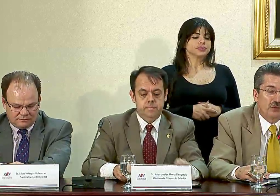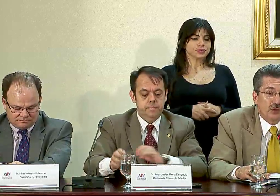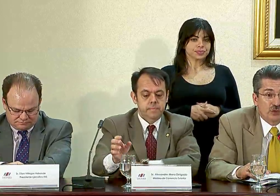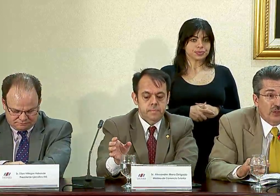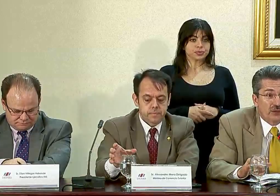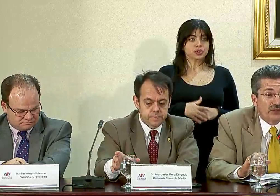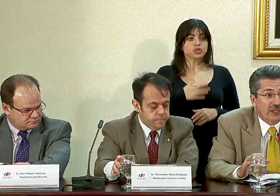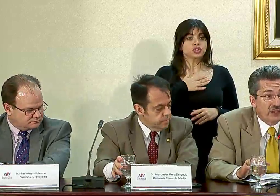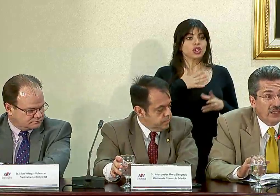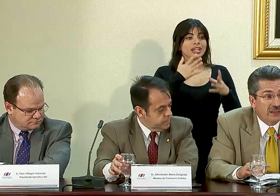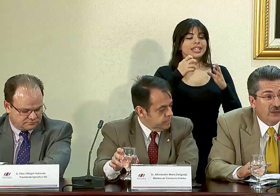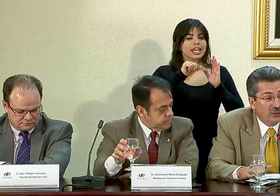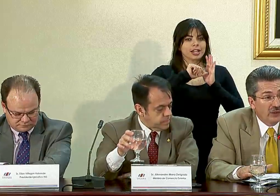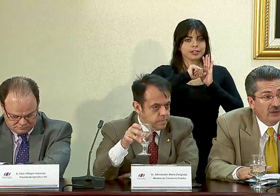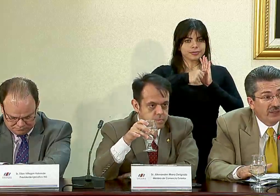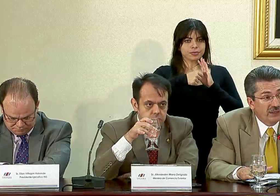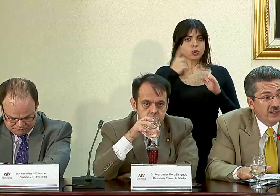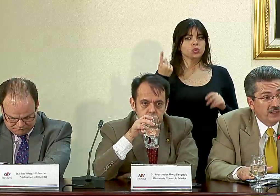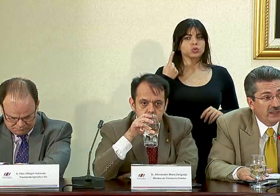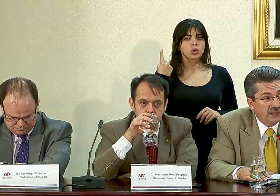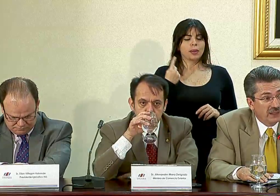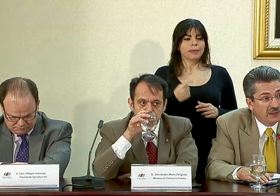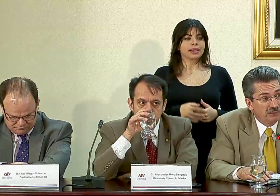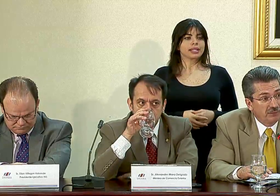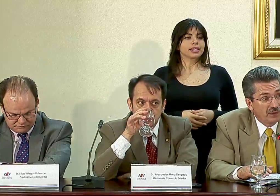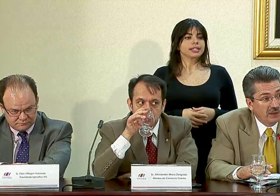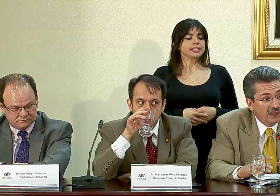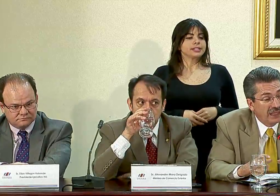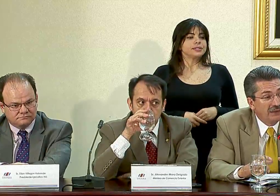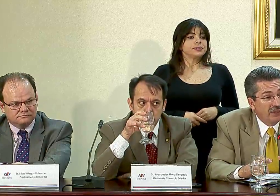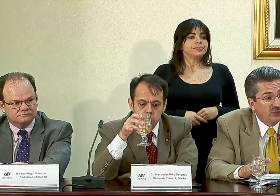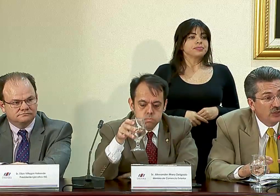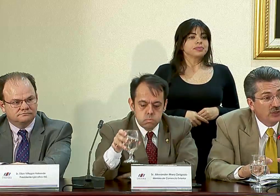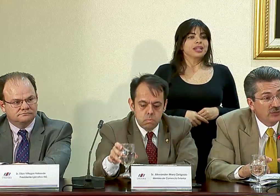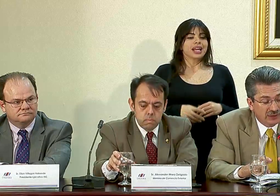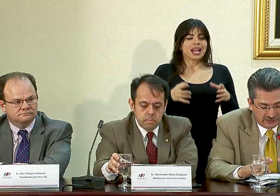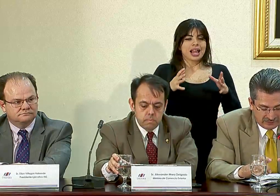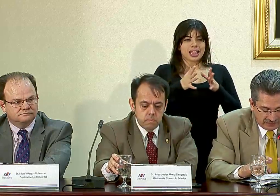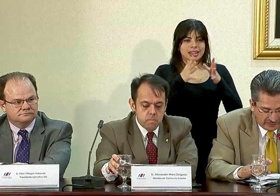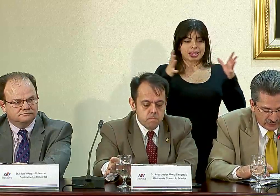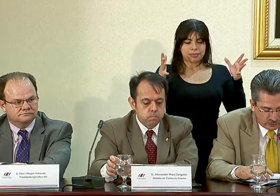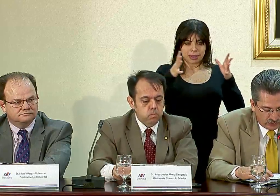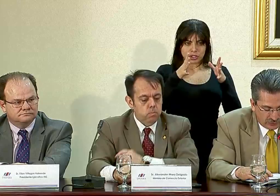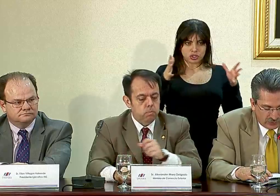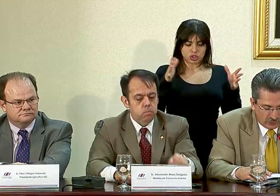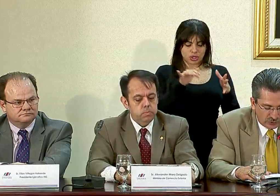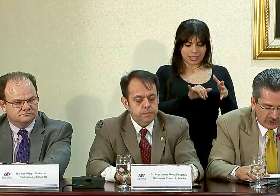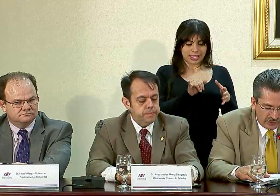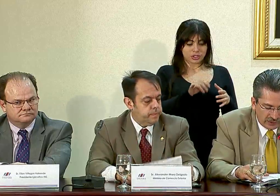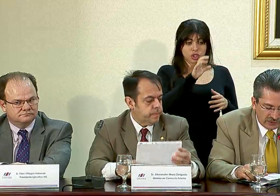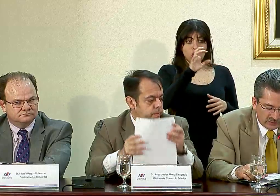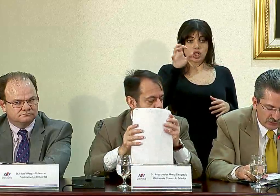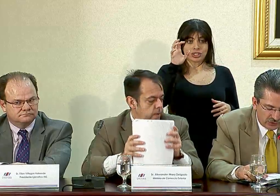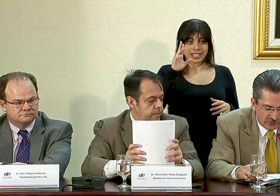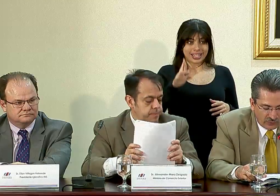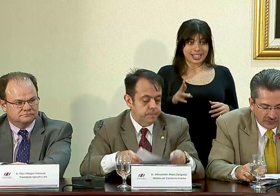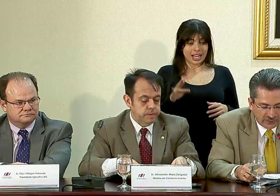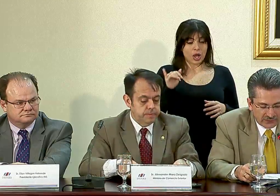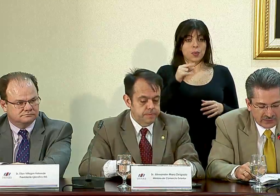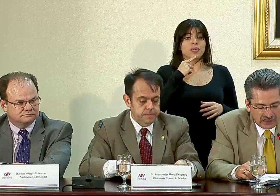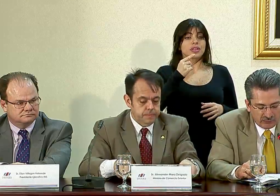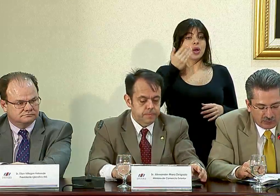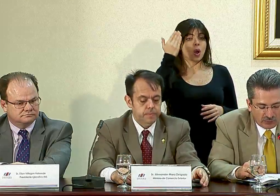No, yo quiero recalcar únicamente la dimensión de esto. Costa Rica, como se